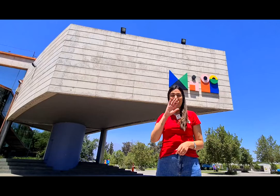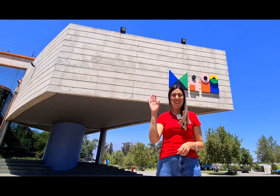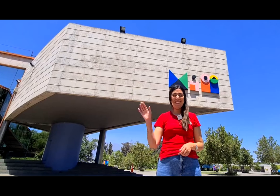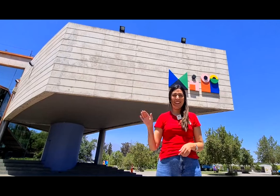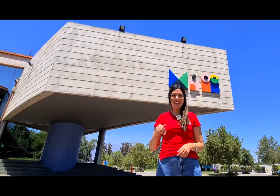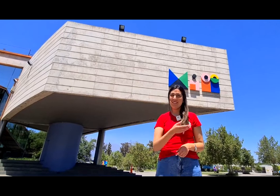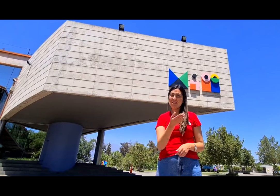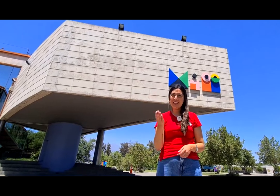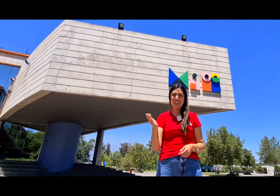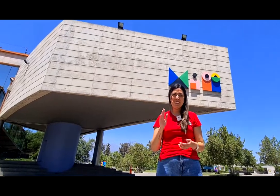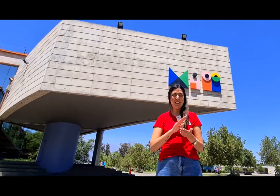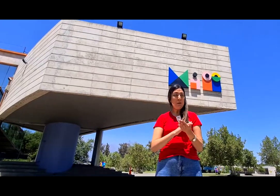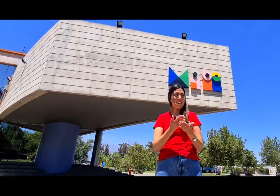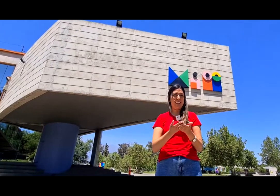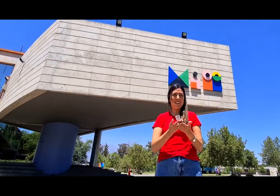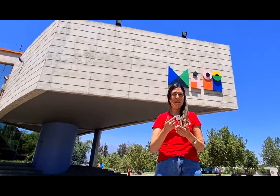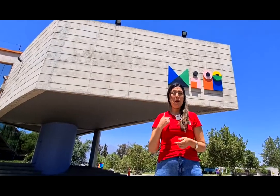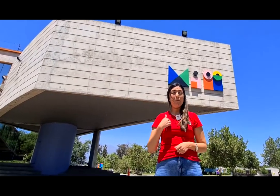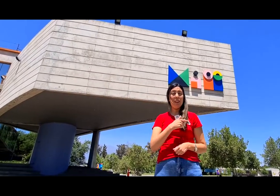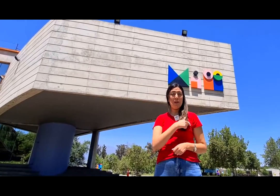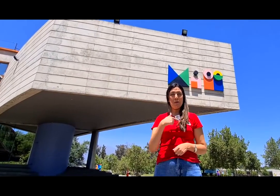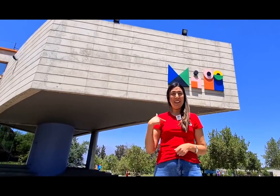¡Hola! ¿Ustedes? ¿Cómo están? ¿Mi nombre?